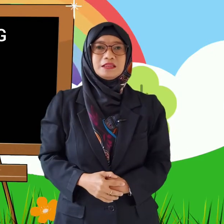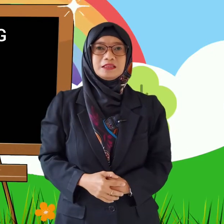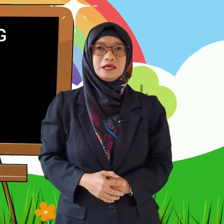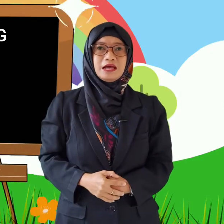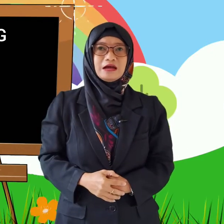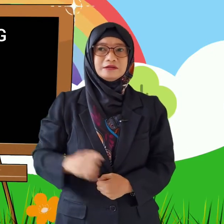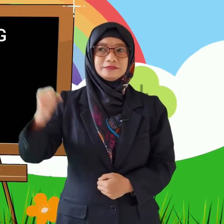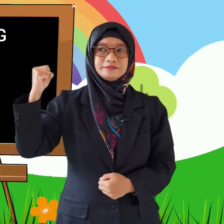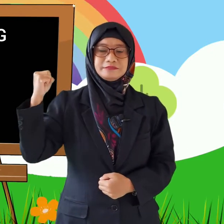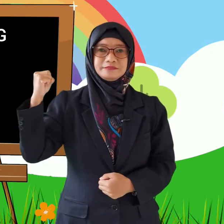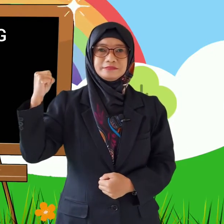Tiang.